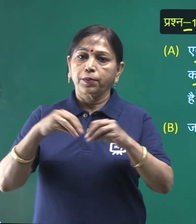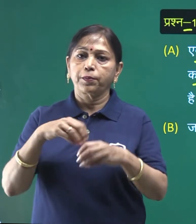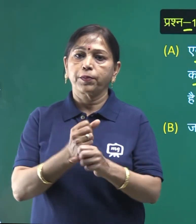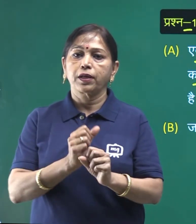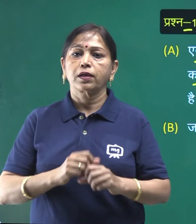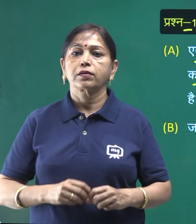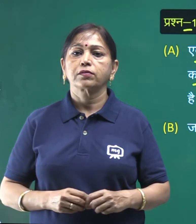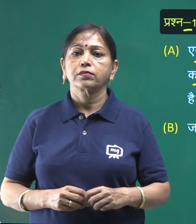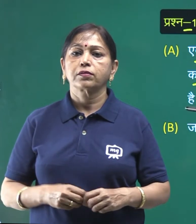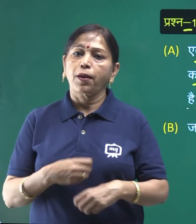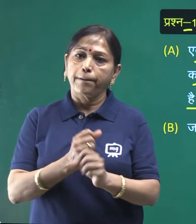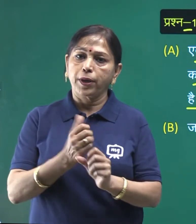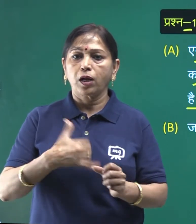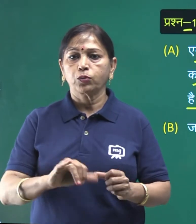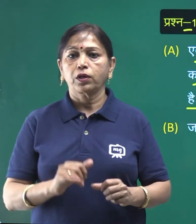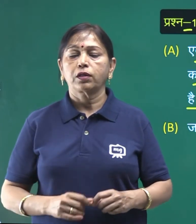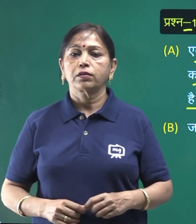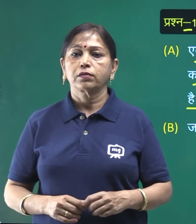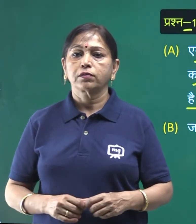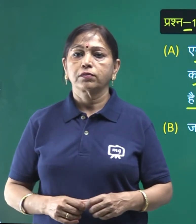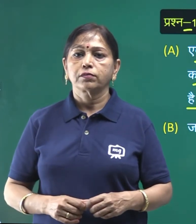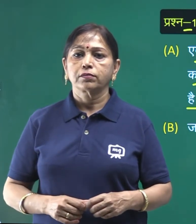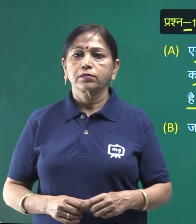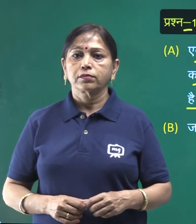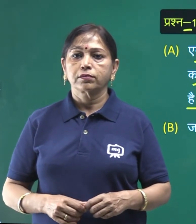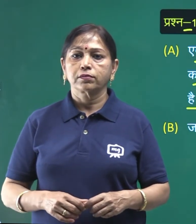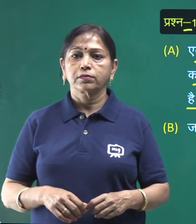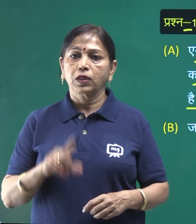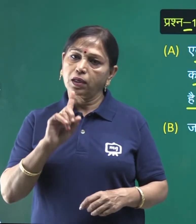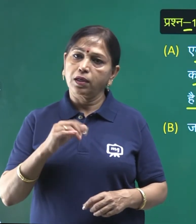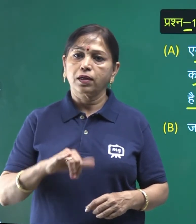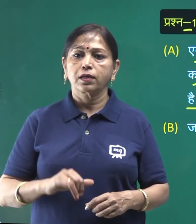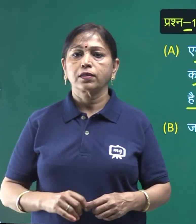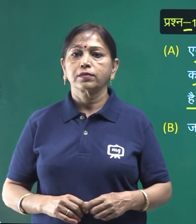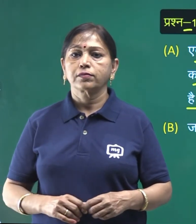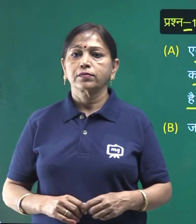मिलकर बना होता है। एक ही